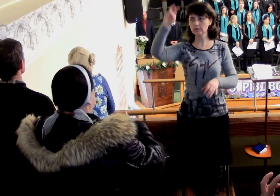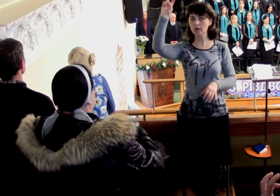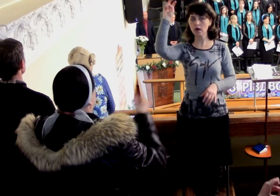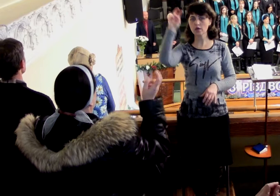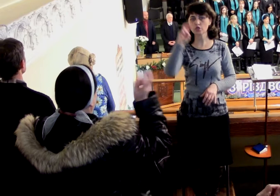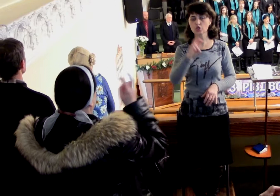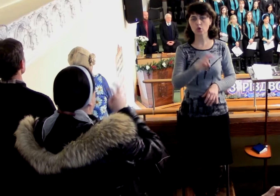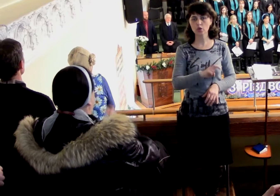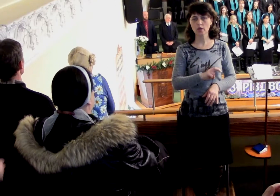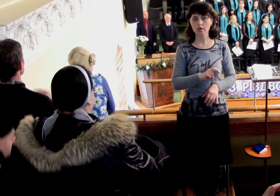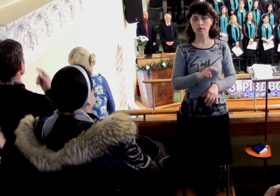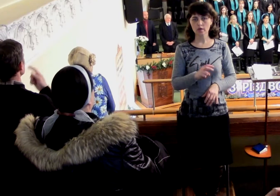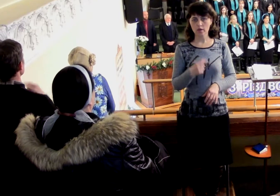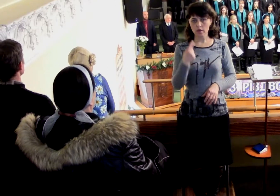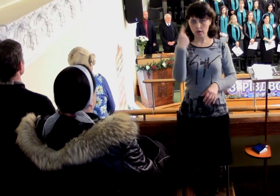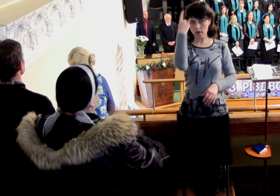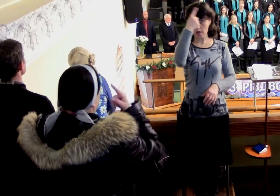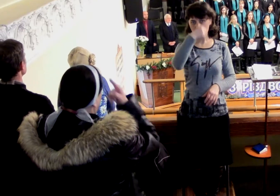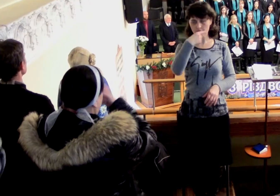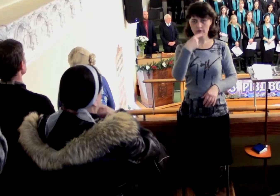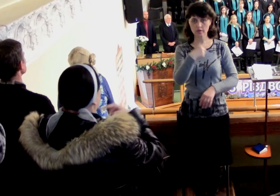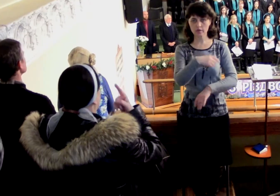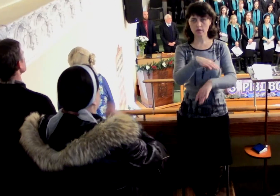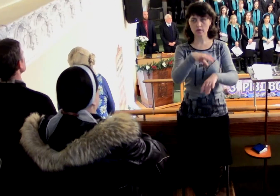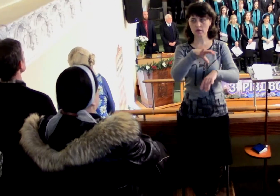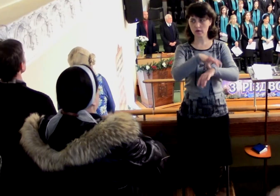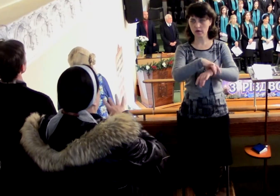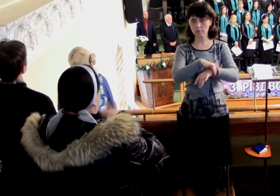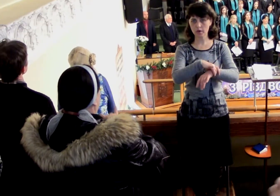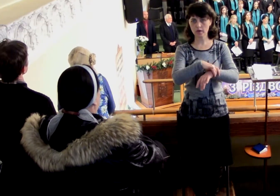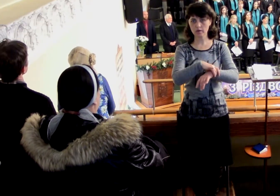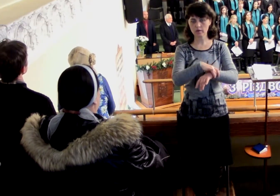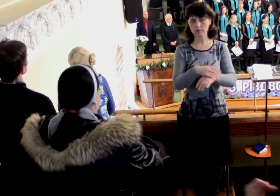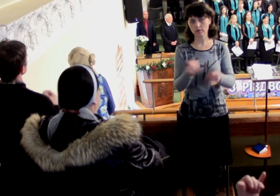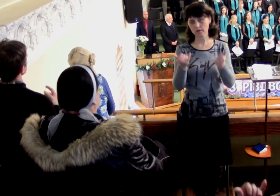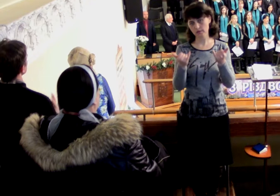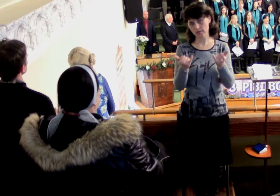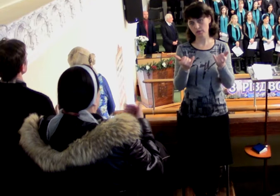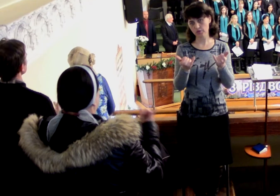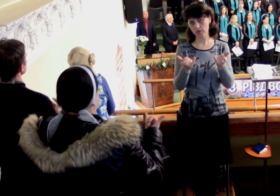Thank you.